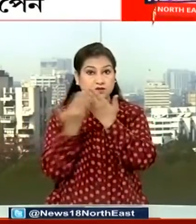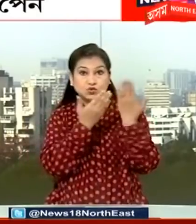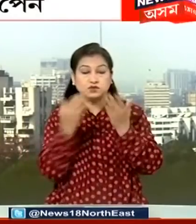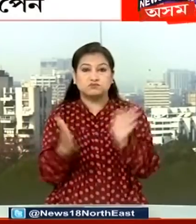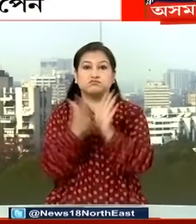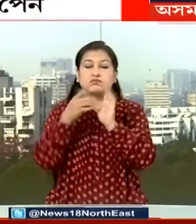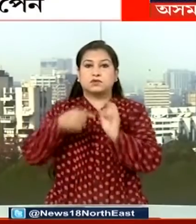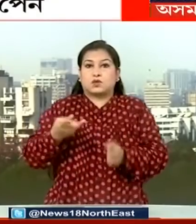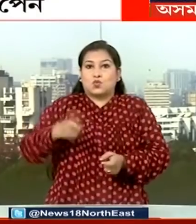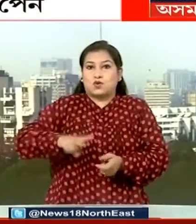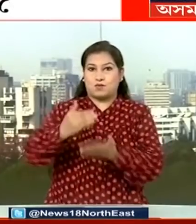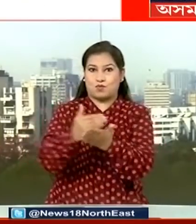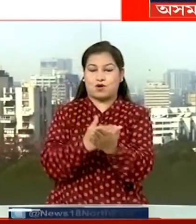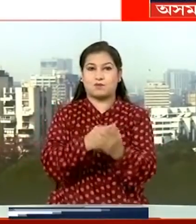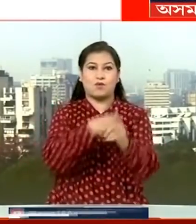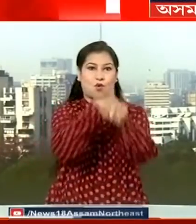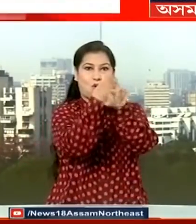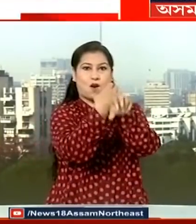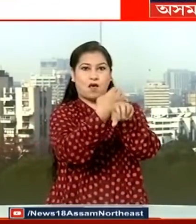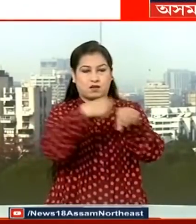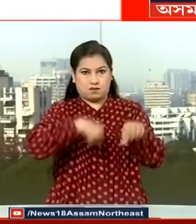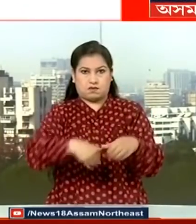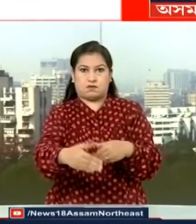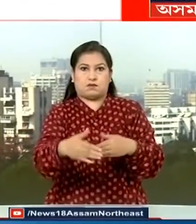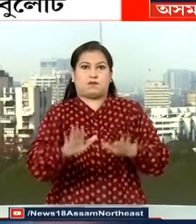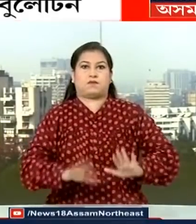रहा है 2 दिवसीय ऑनलाइन कॉन्क्लेव का आयोजन।